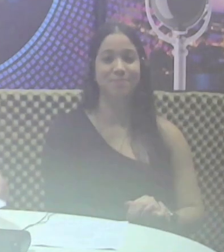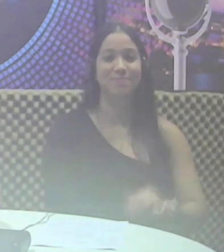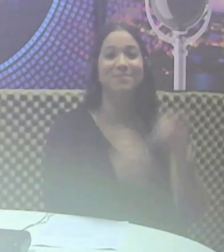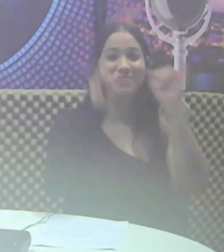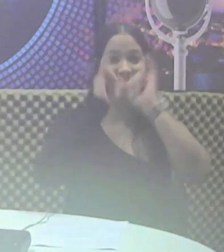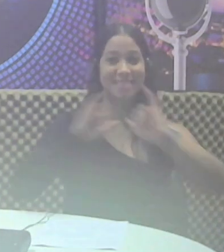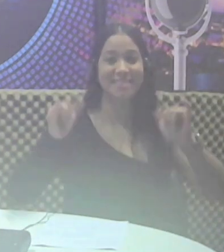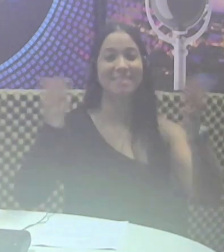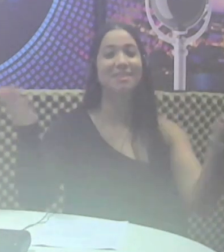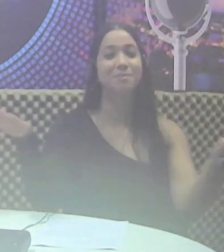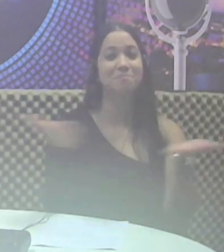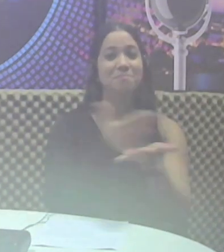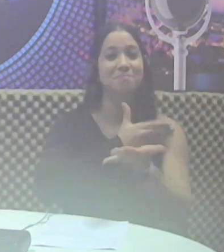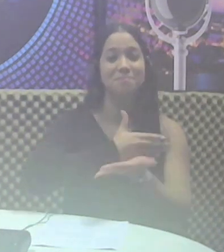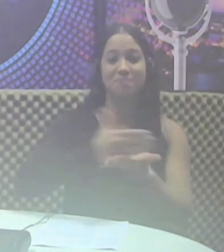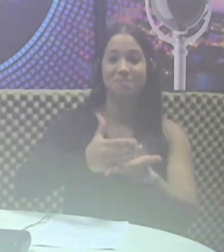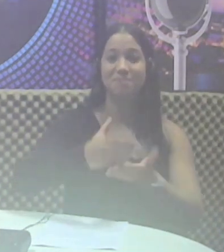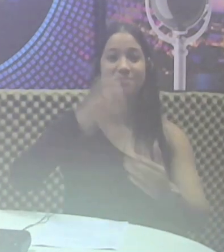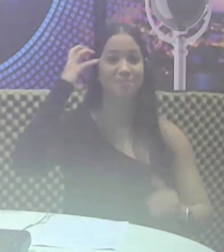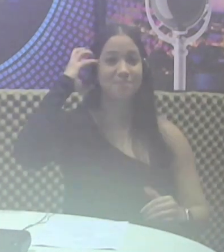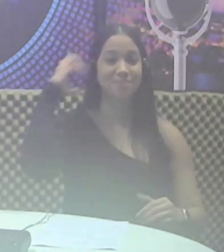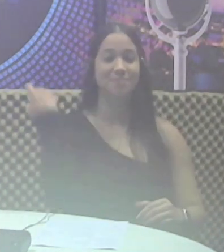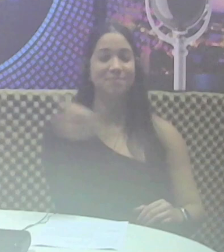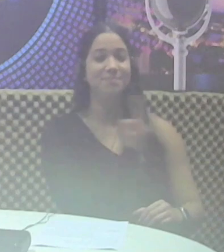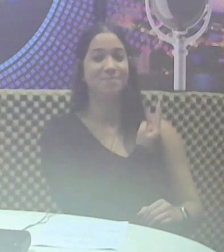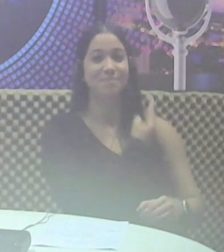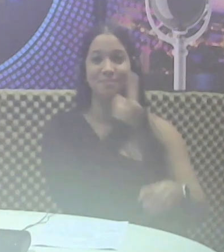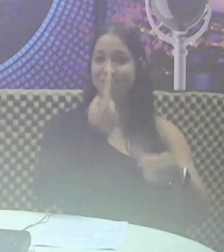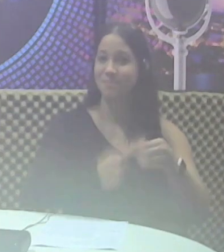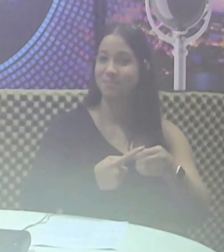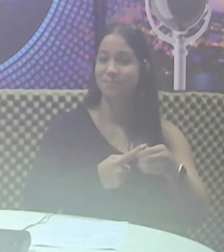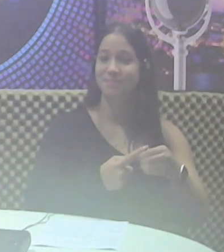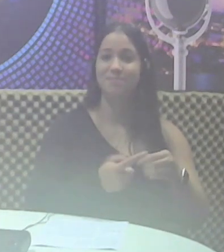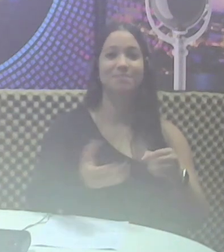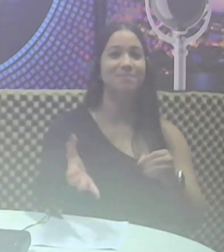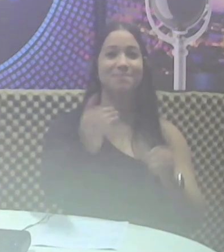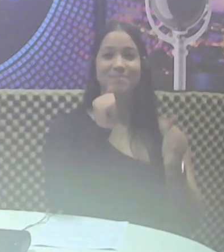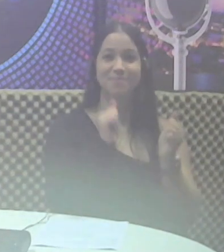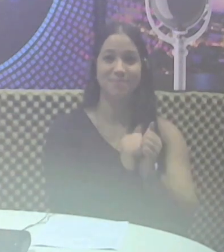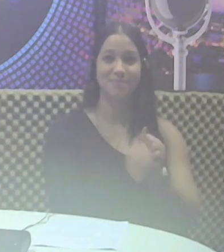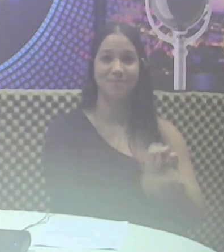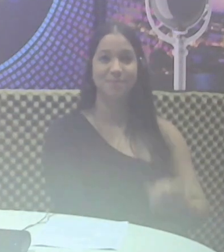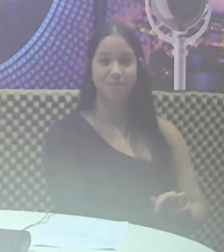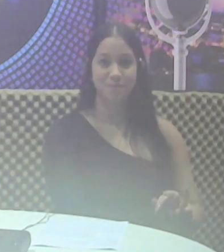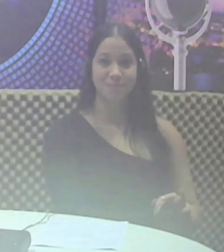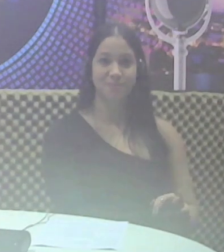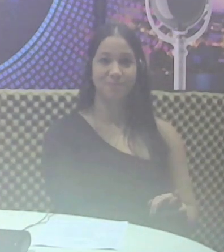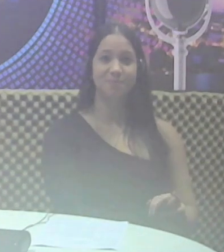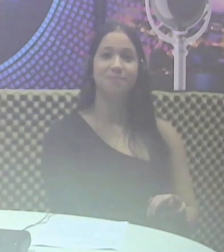Essas e outras notícias a partir de agora na Rádio Nossa Cidade. Vem com a gente!